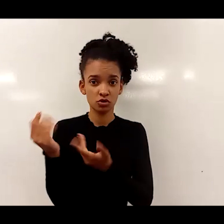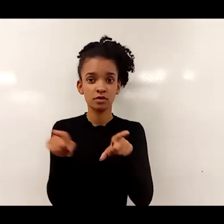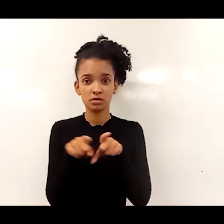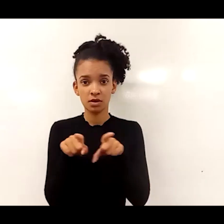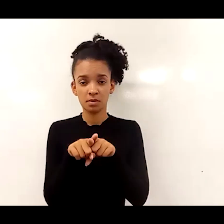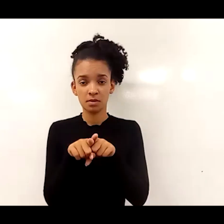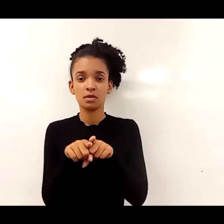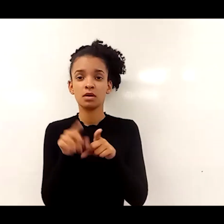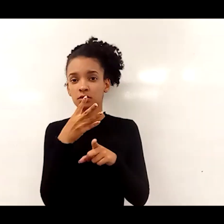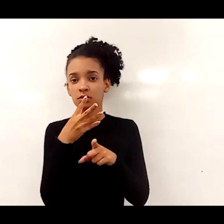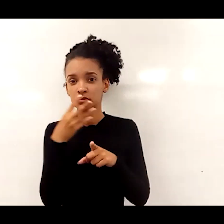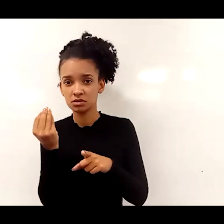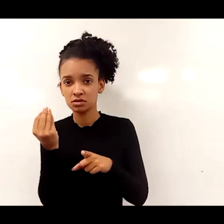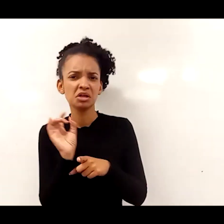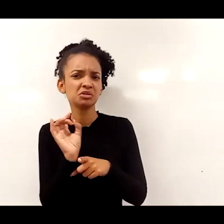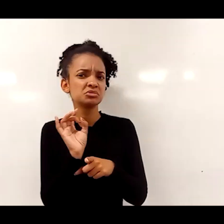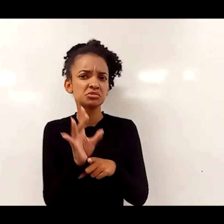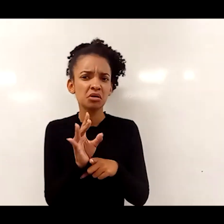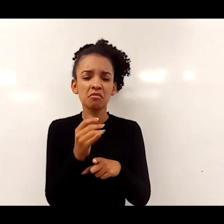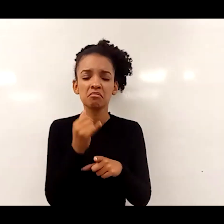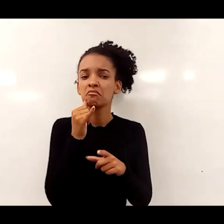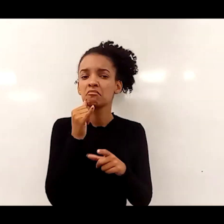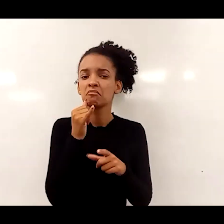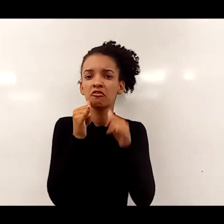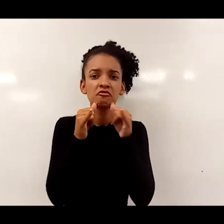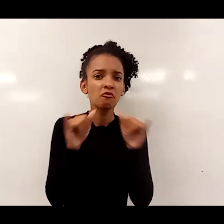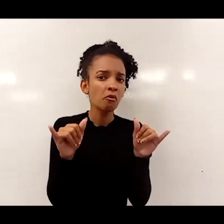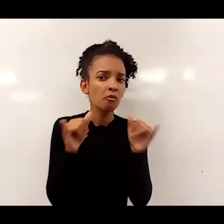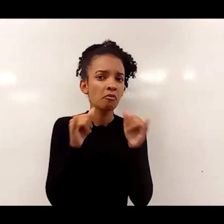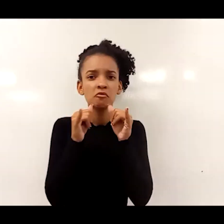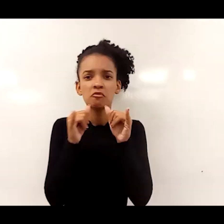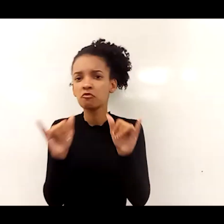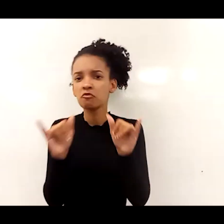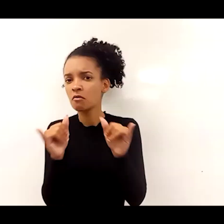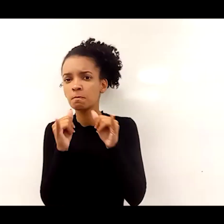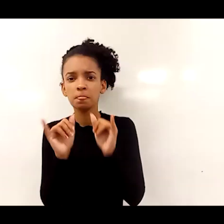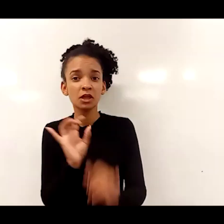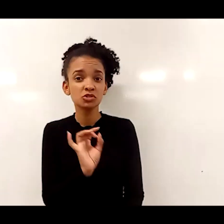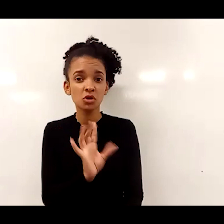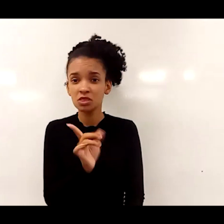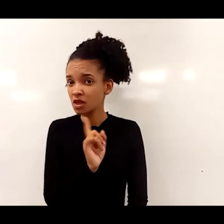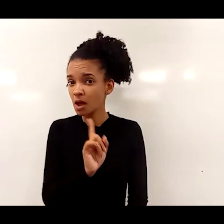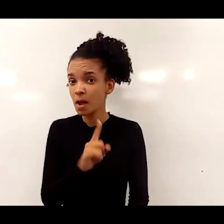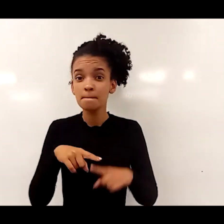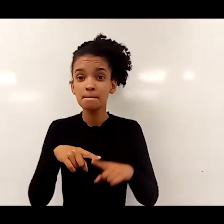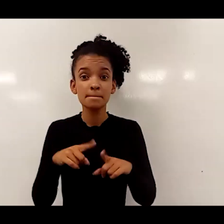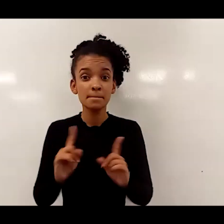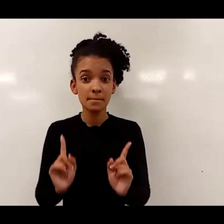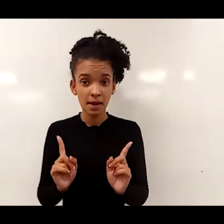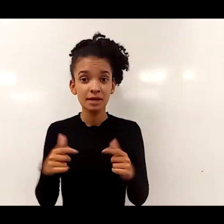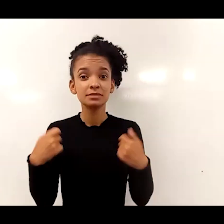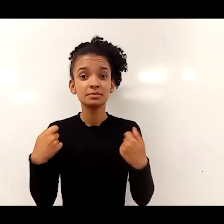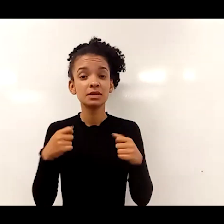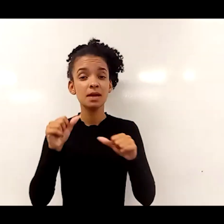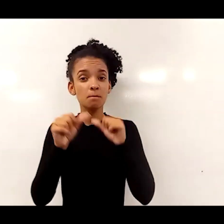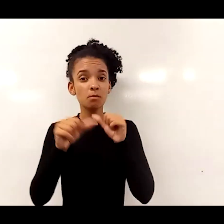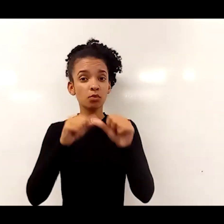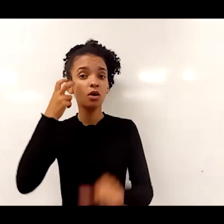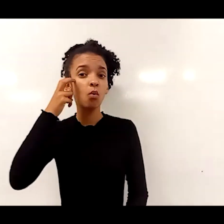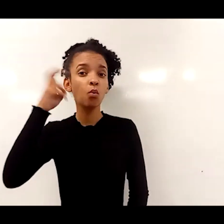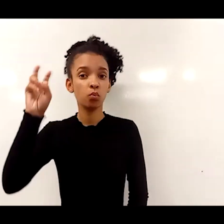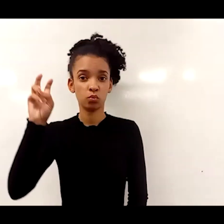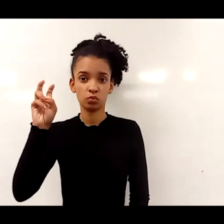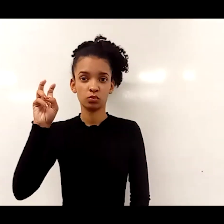para os nossos adolescentes. Nós precisamos mudar uma cultura deles, para mudar o comportamento, para mudar